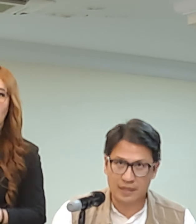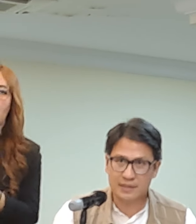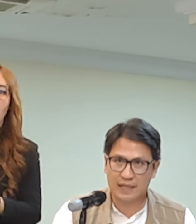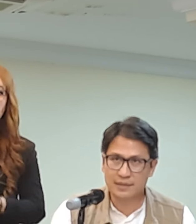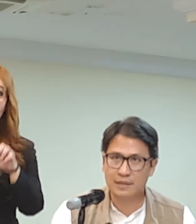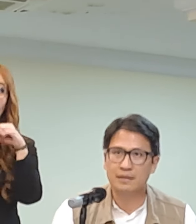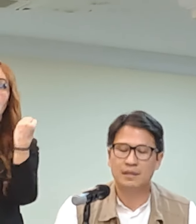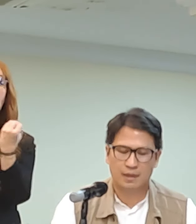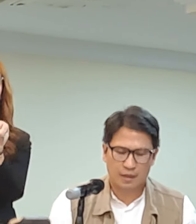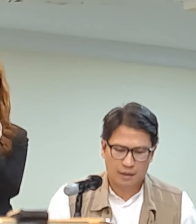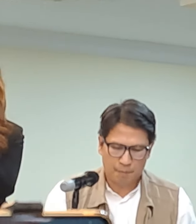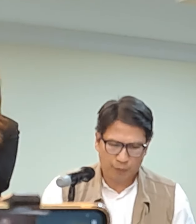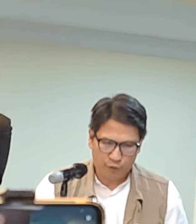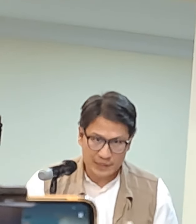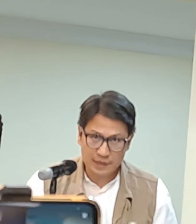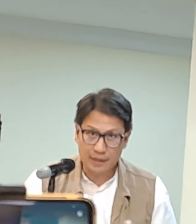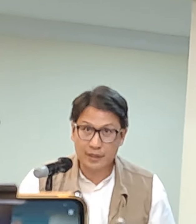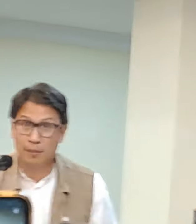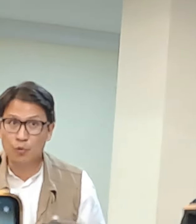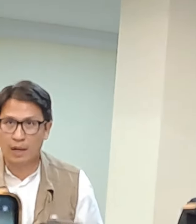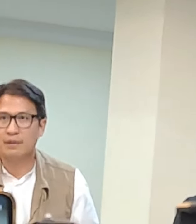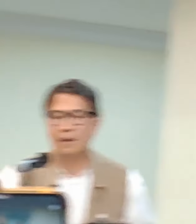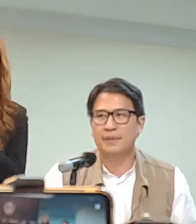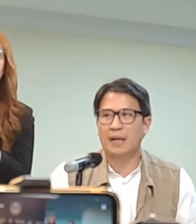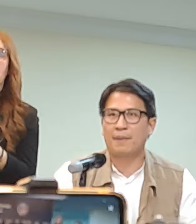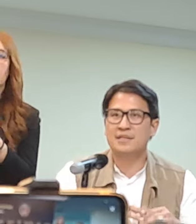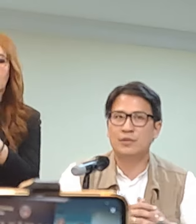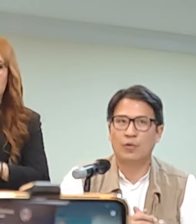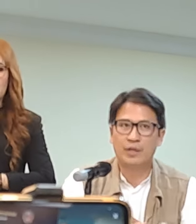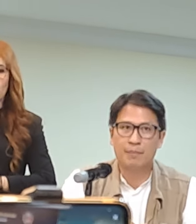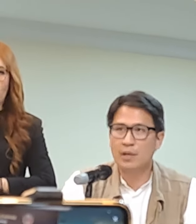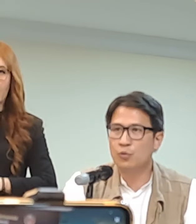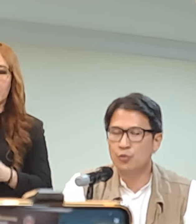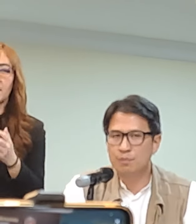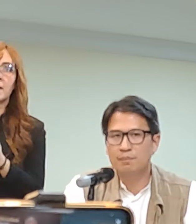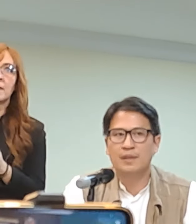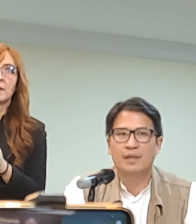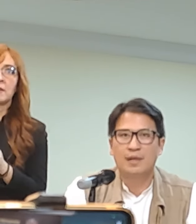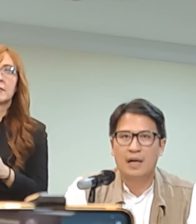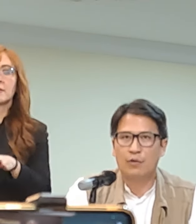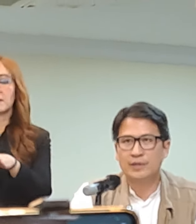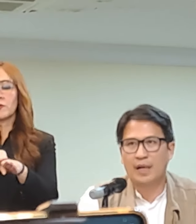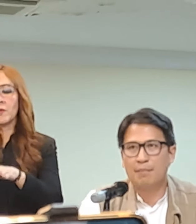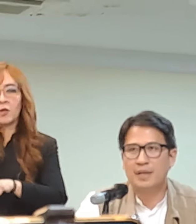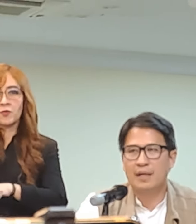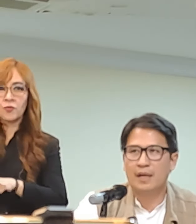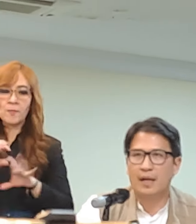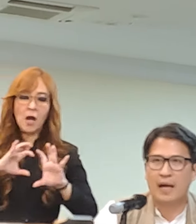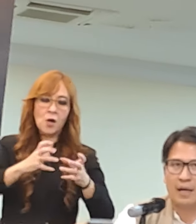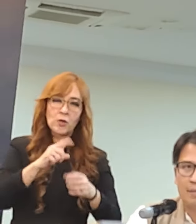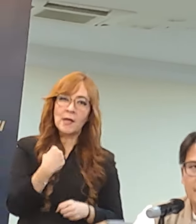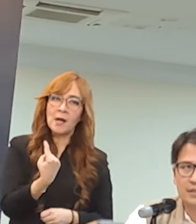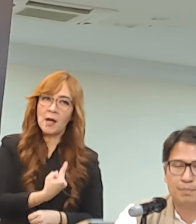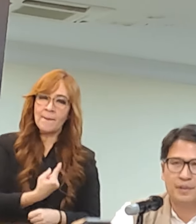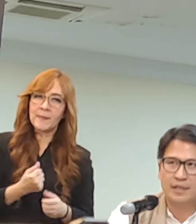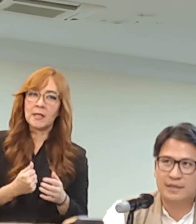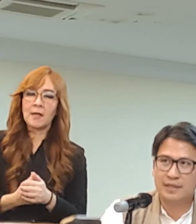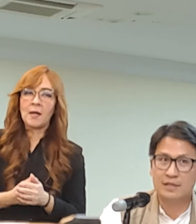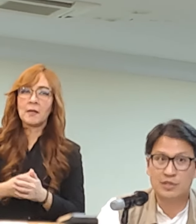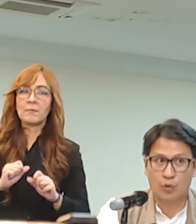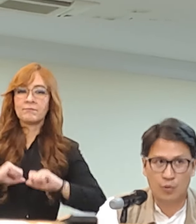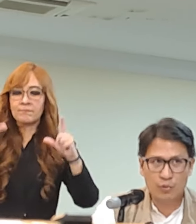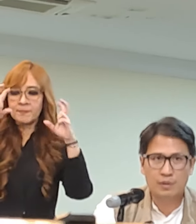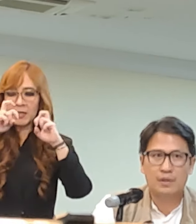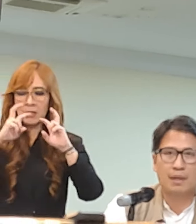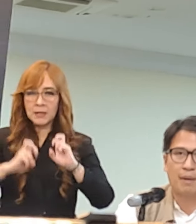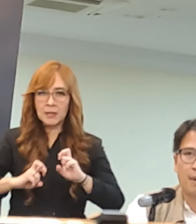adalah organisasi, profesi dan keilmuan yang menerapkan psikologi dalam bidang hukum. Anggota kami adalah akademisi, peneliti